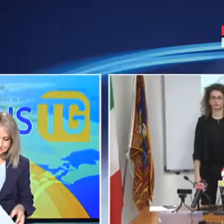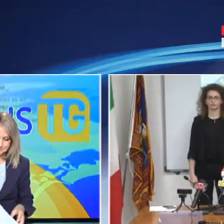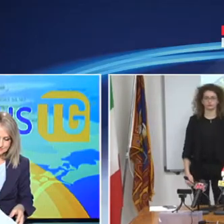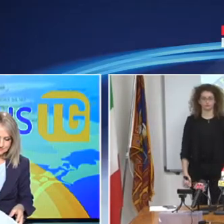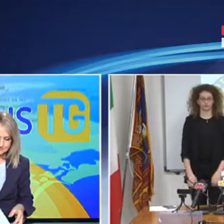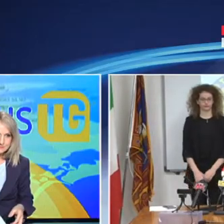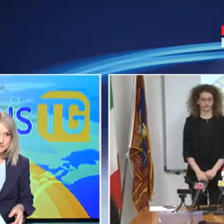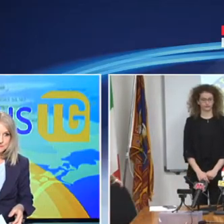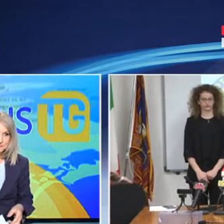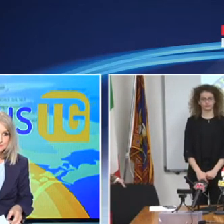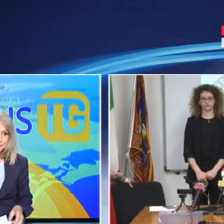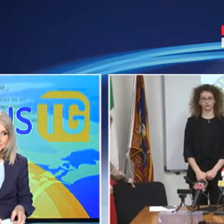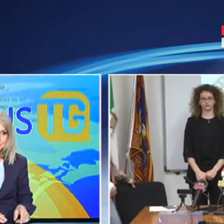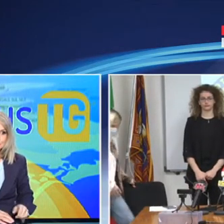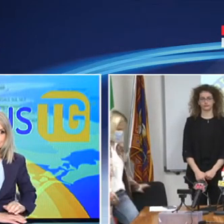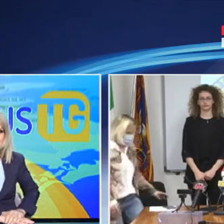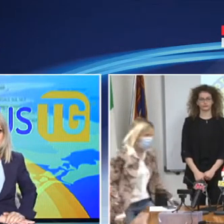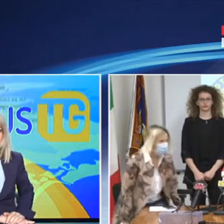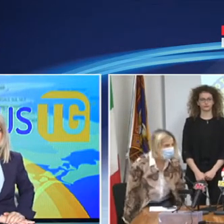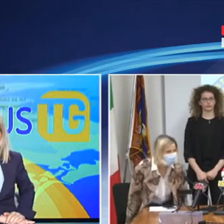progetto definitivo.